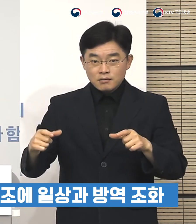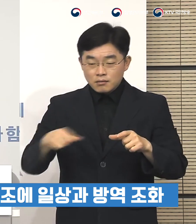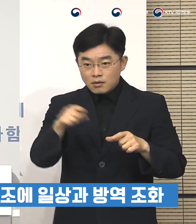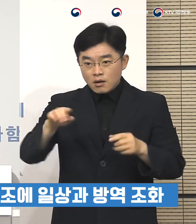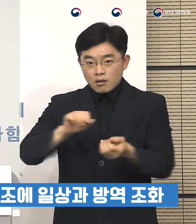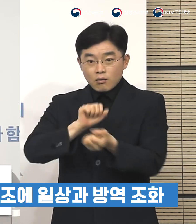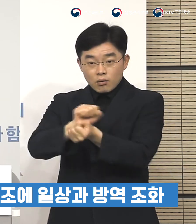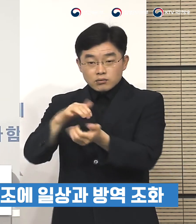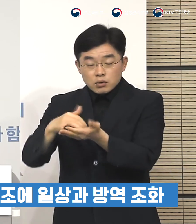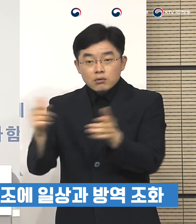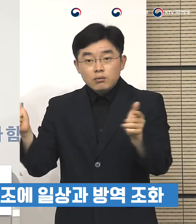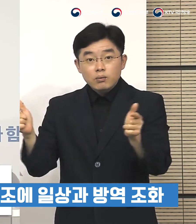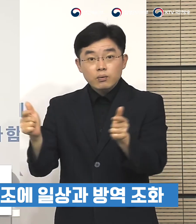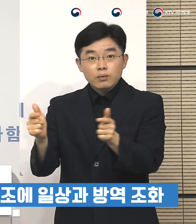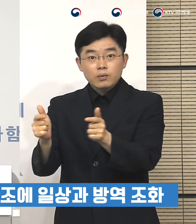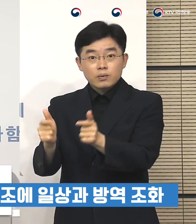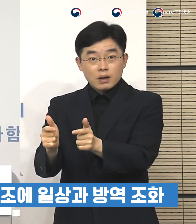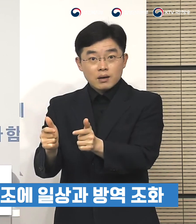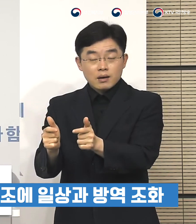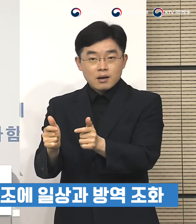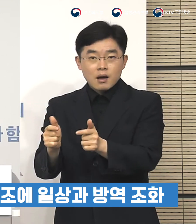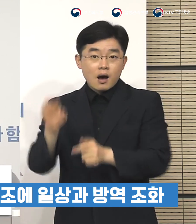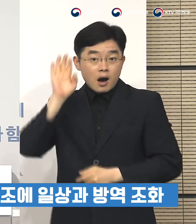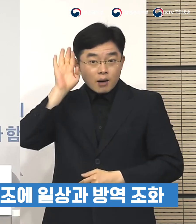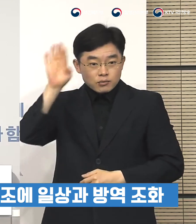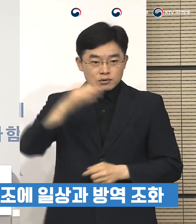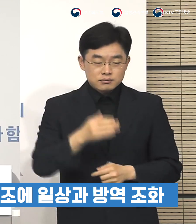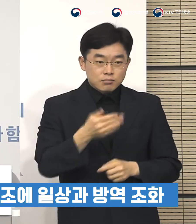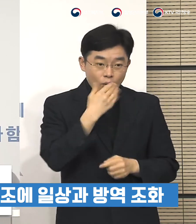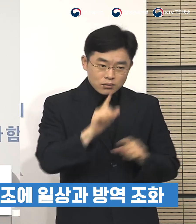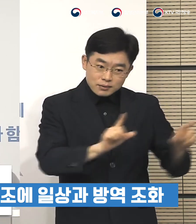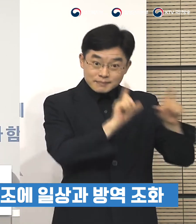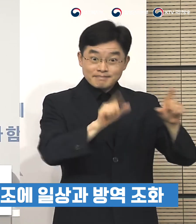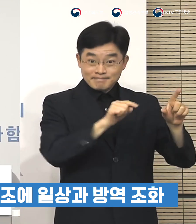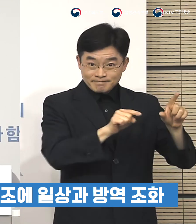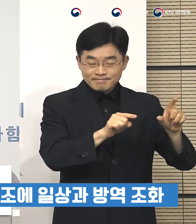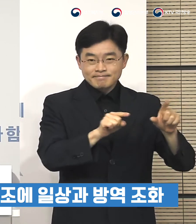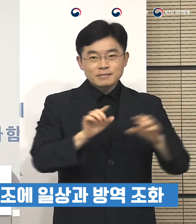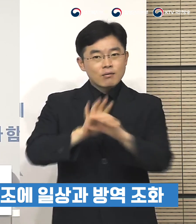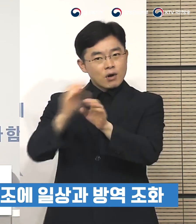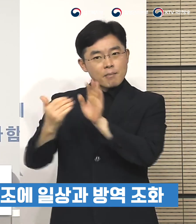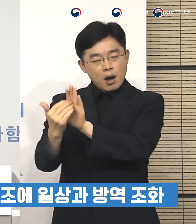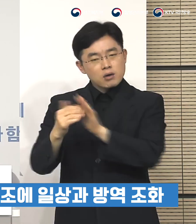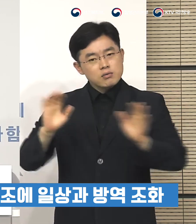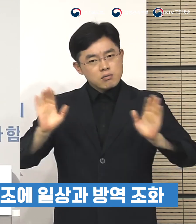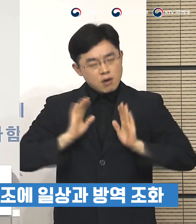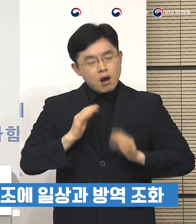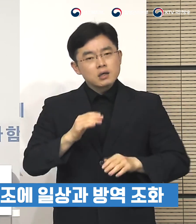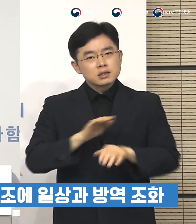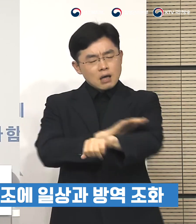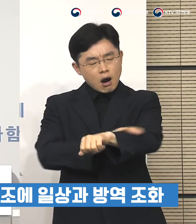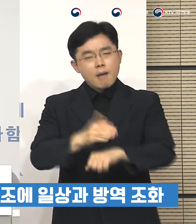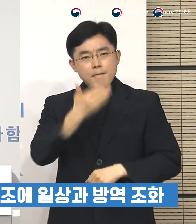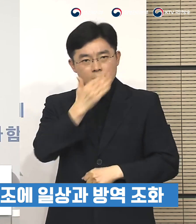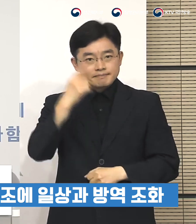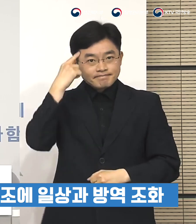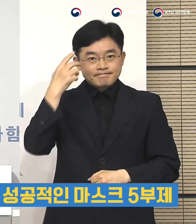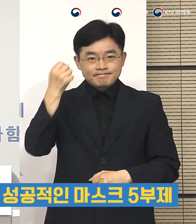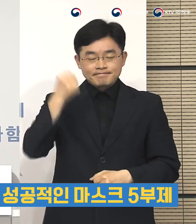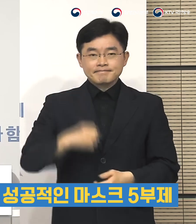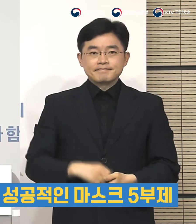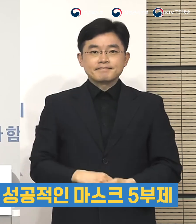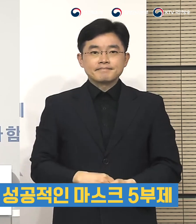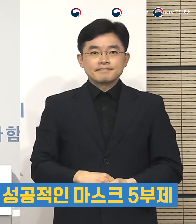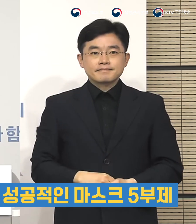줄고 있는 추세를 보며 앞으로 일상과 방역을 동시에 달성할 수도 있겠다는 믿음이 들었습니다.